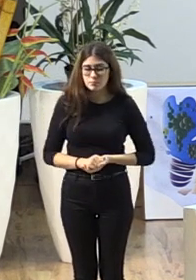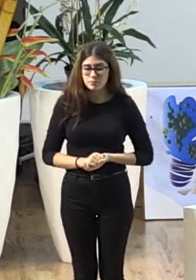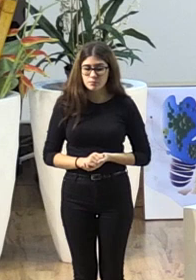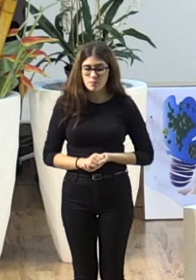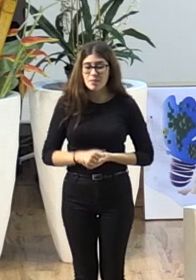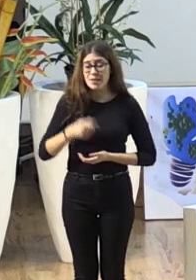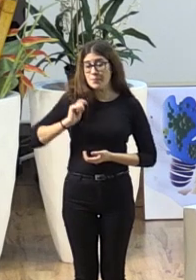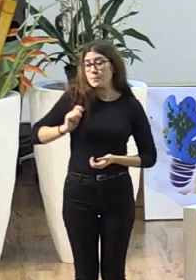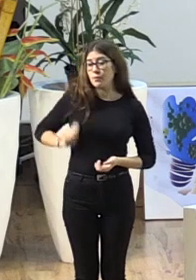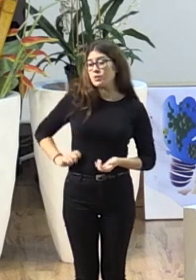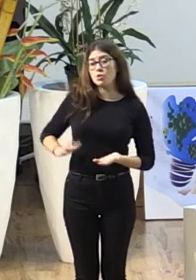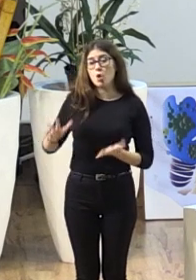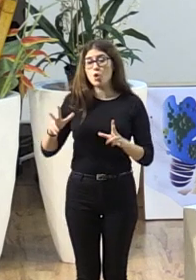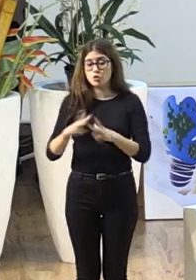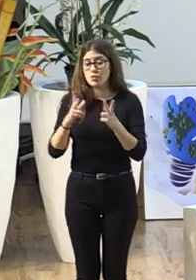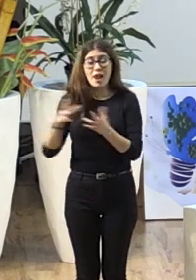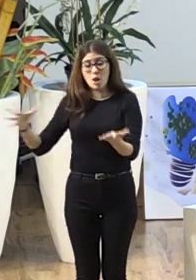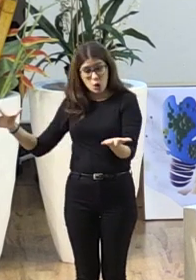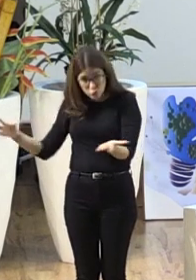las profesiones sociales